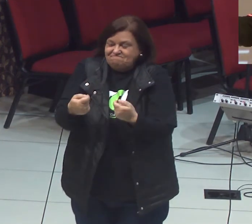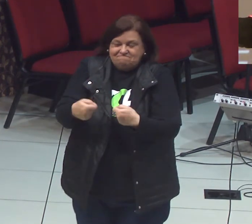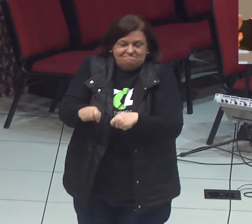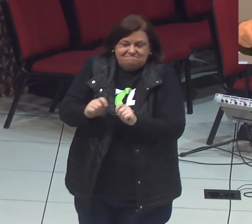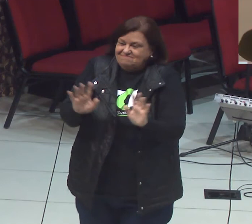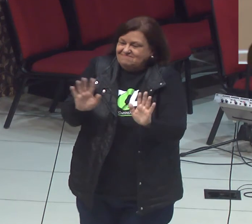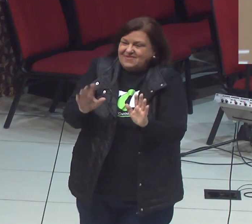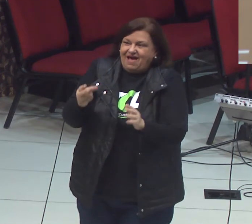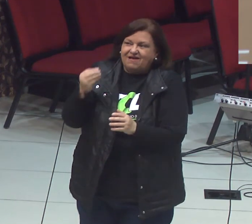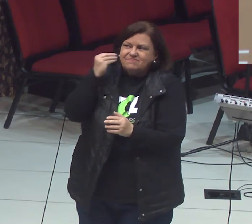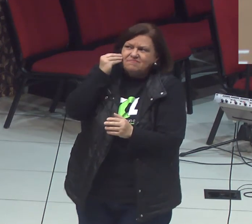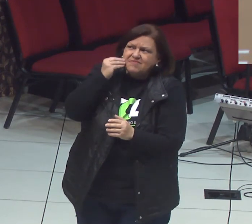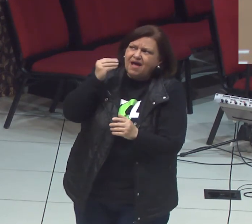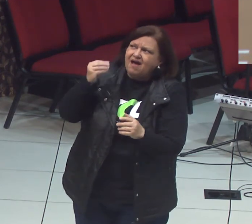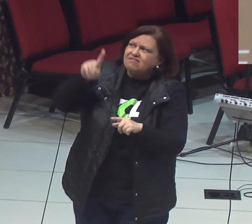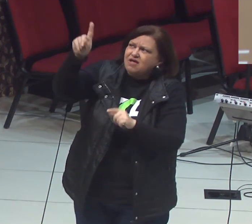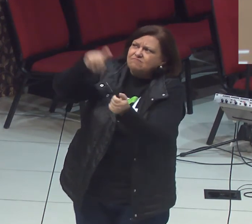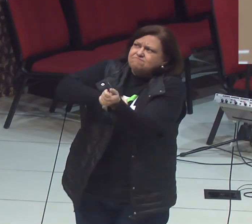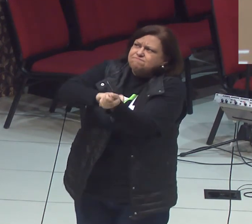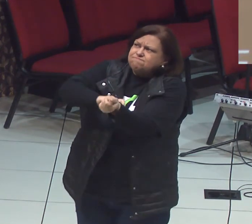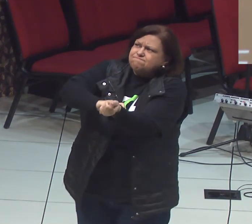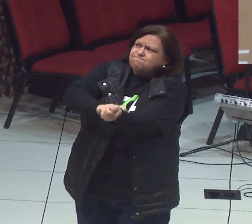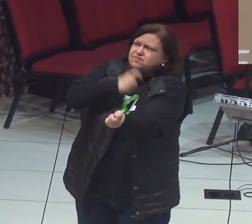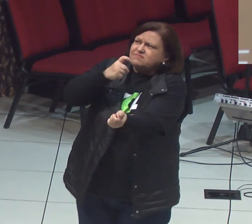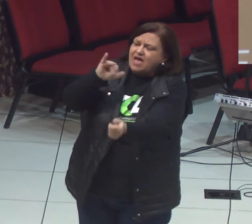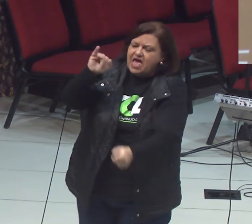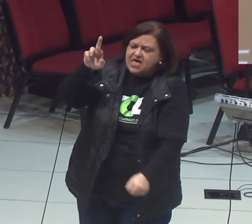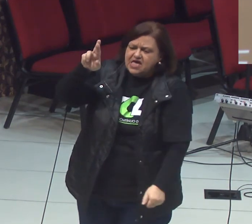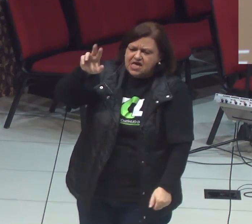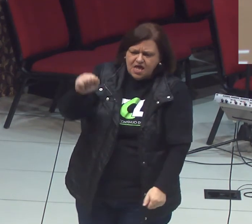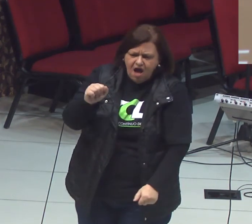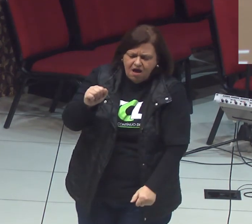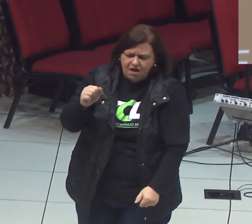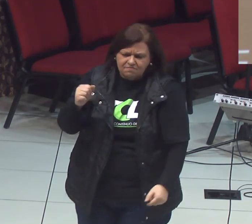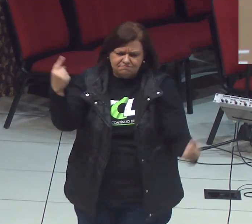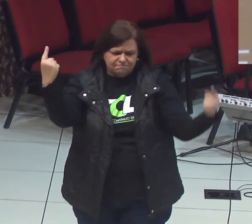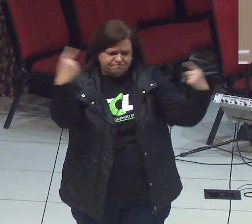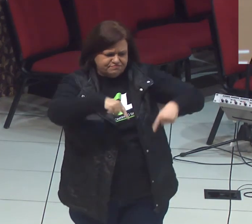tribulação. A Bíblia fala em Apocalipse 3:10,